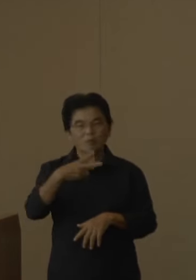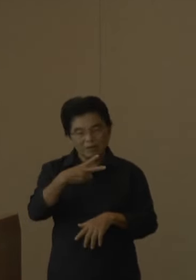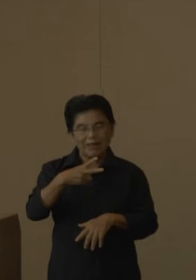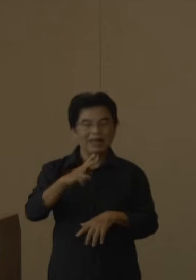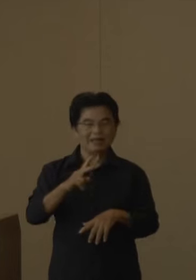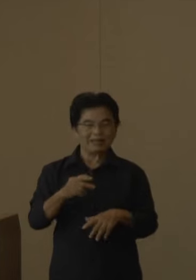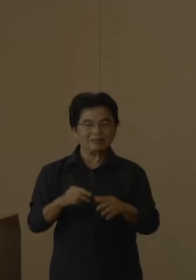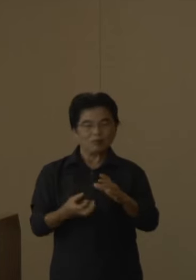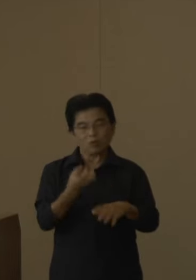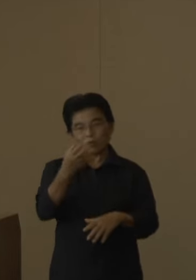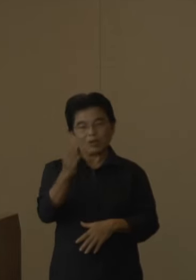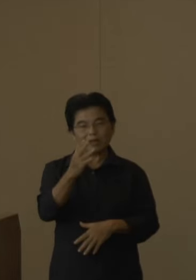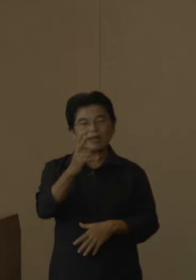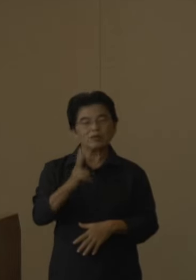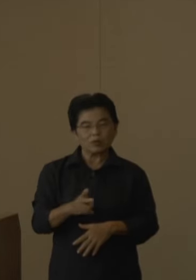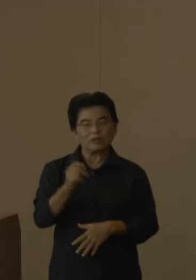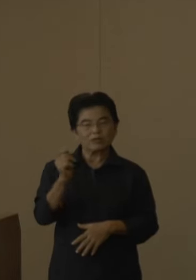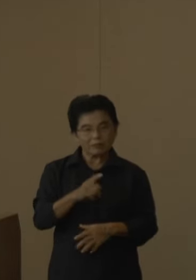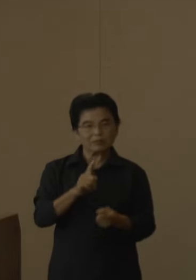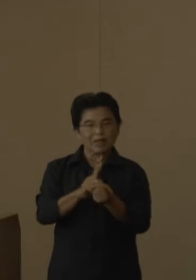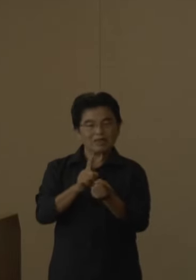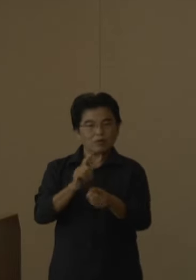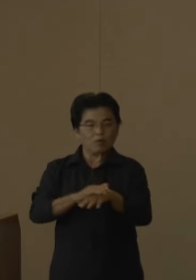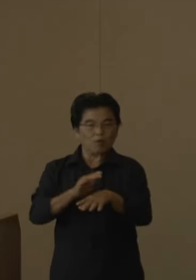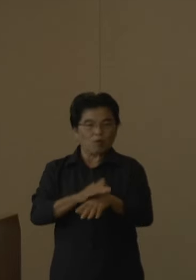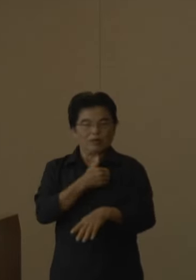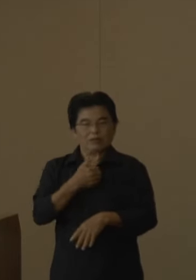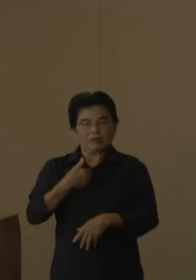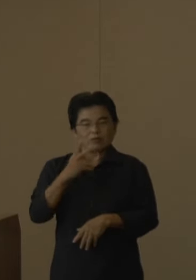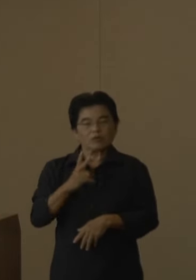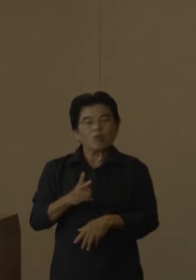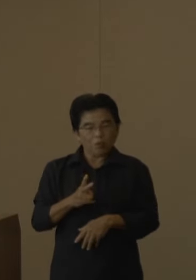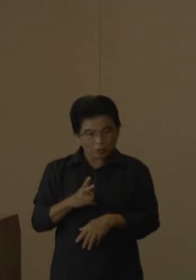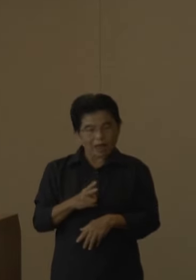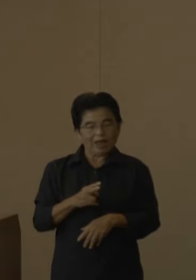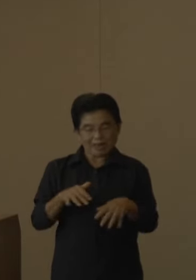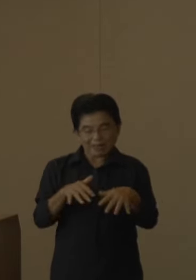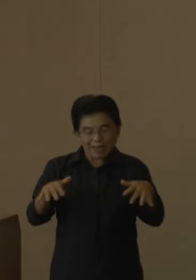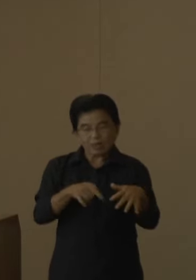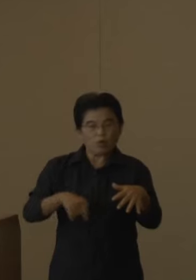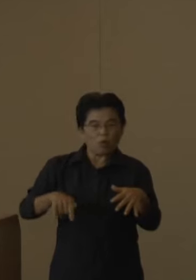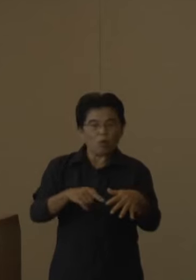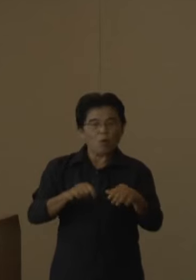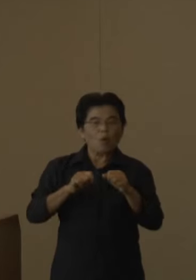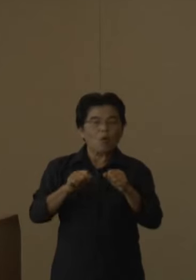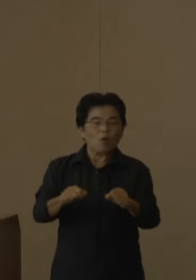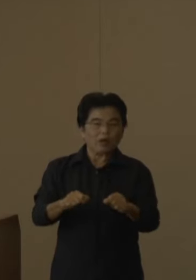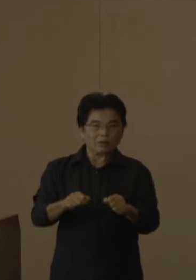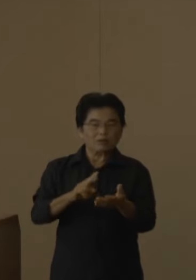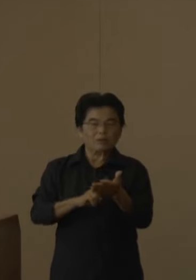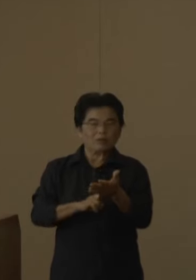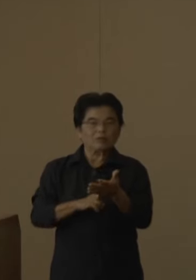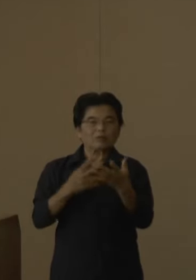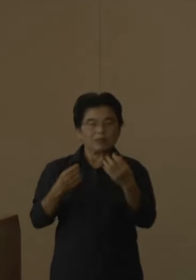ように、すぐ対応できるような体制に、作り直すということに着手をさせていただき